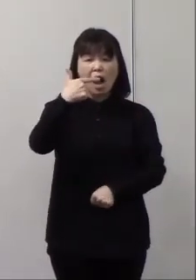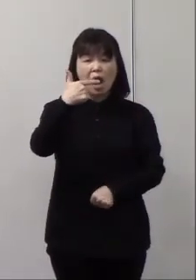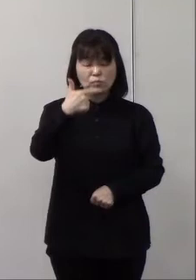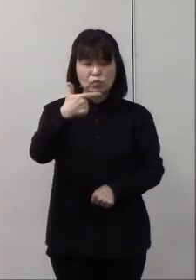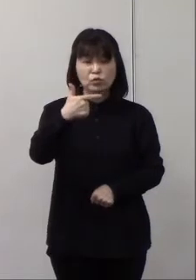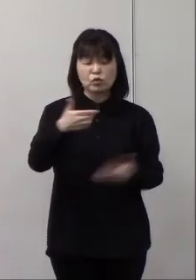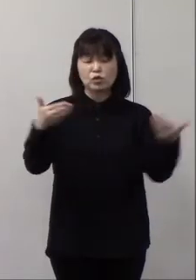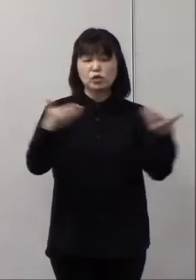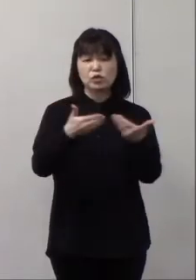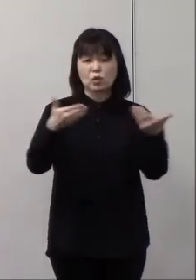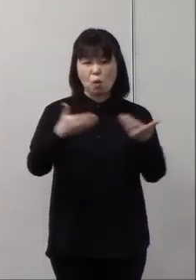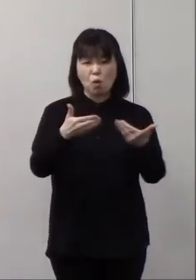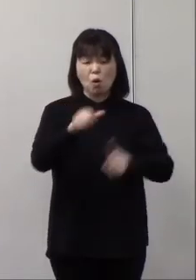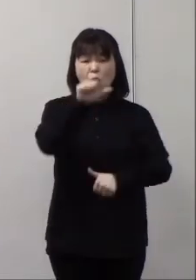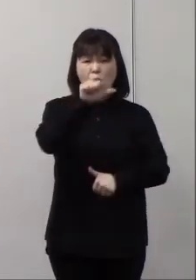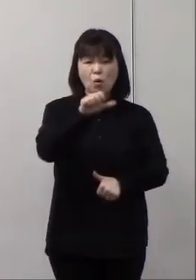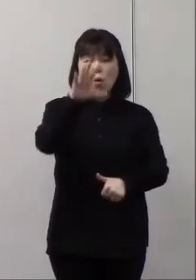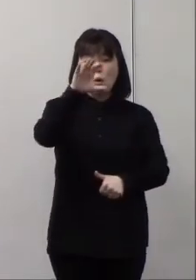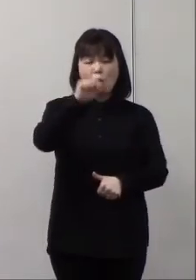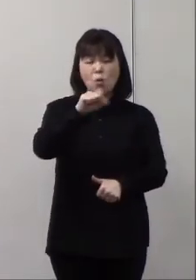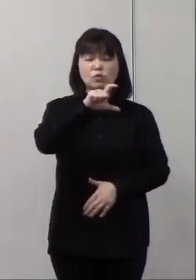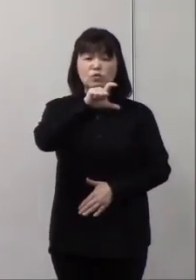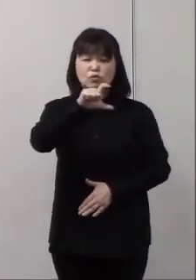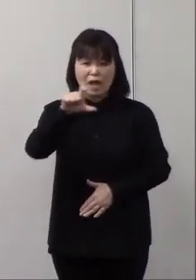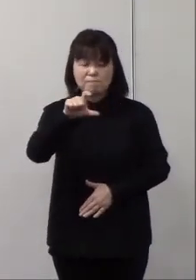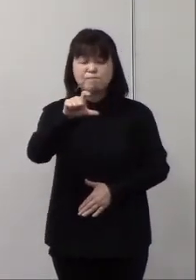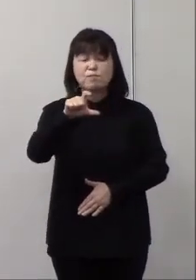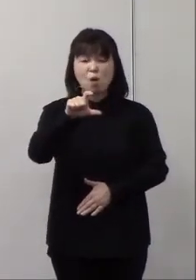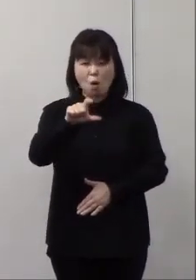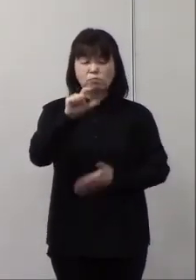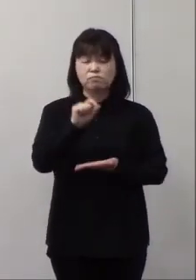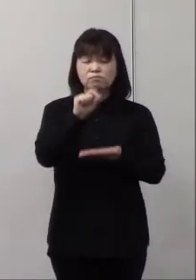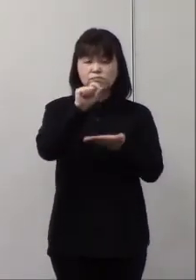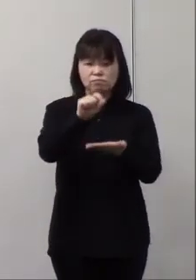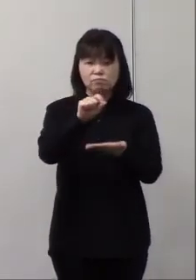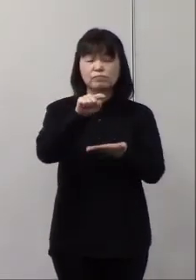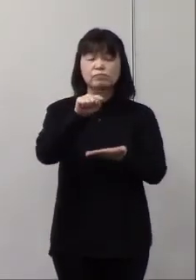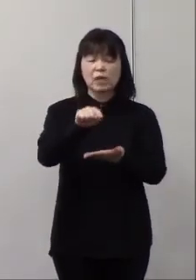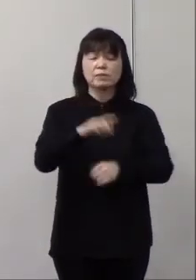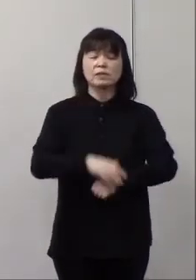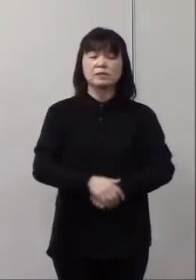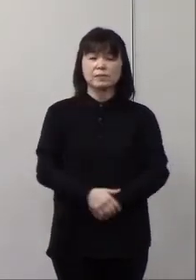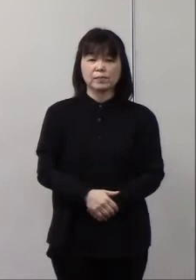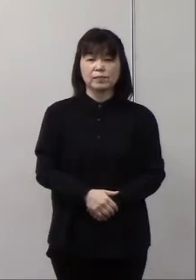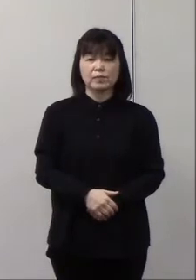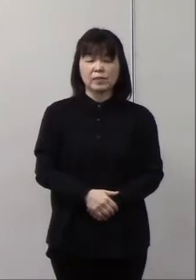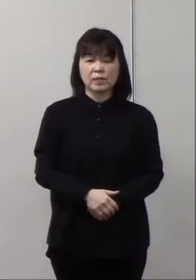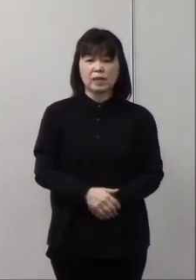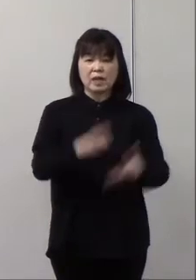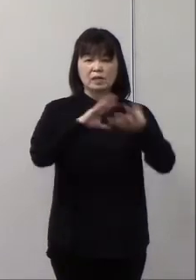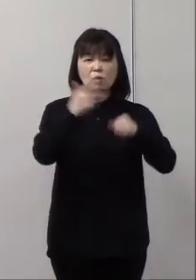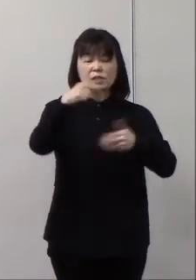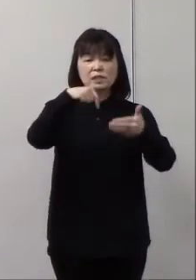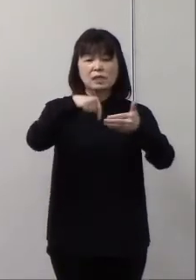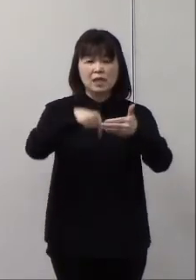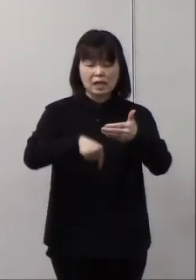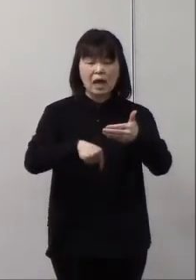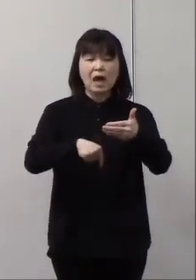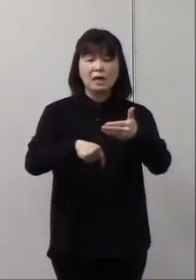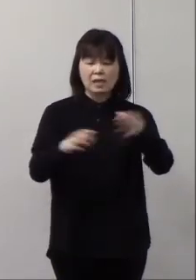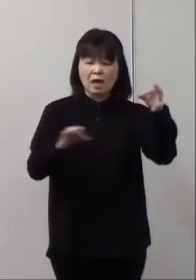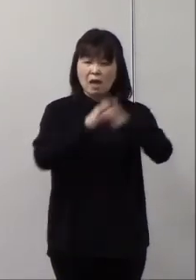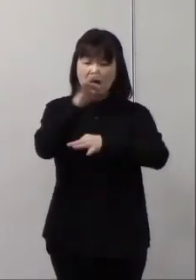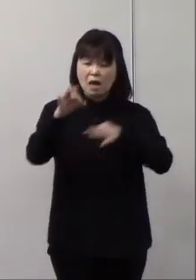5500万円計上しておりますけれども、まあ、先ほど冒頭お話したように、市内に、大きな影響を受け